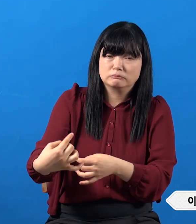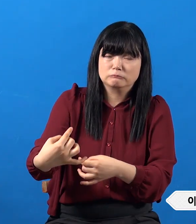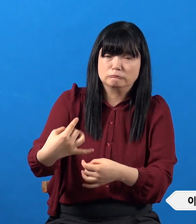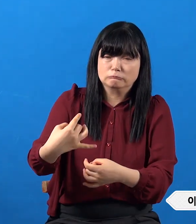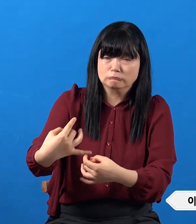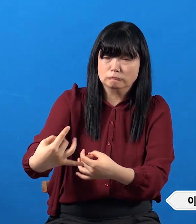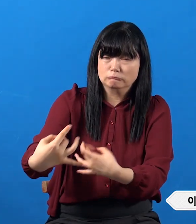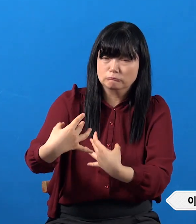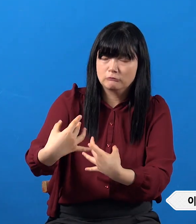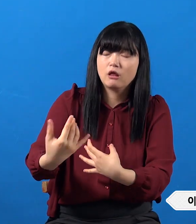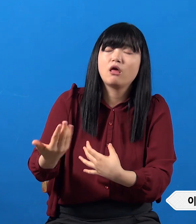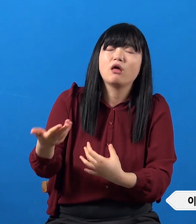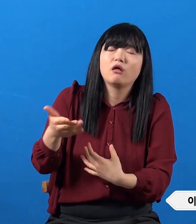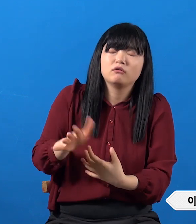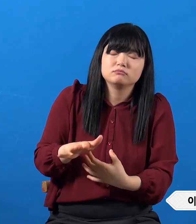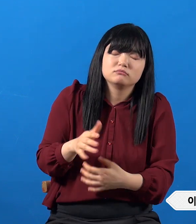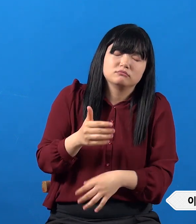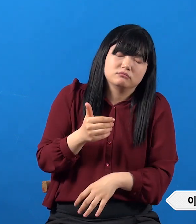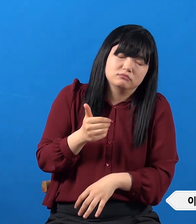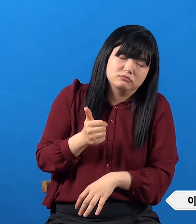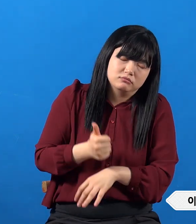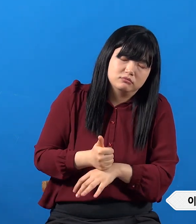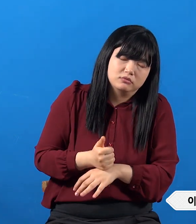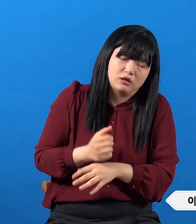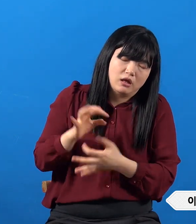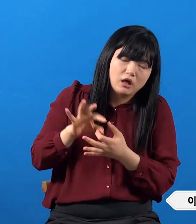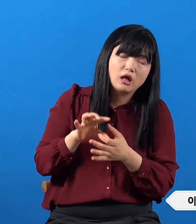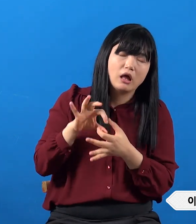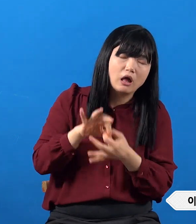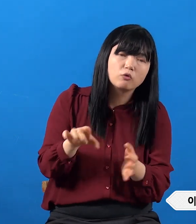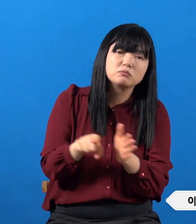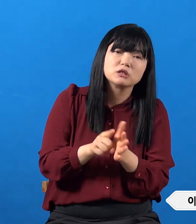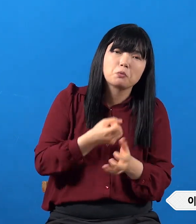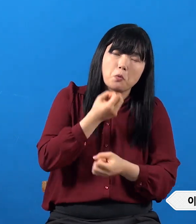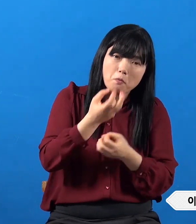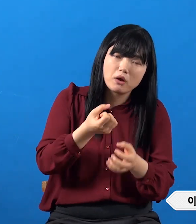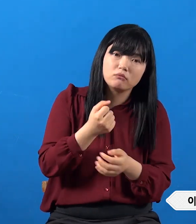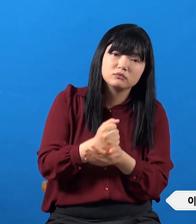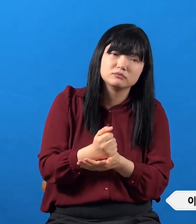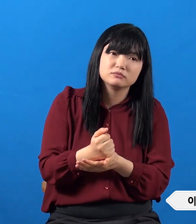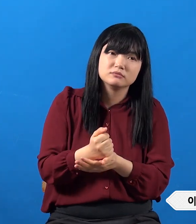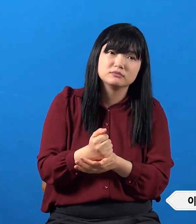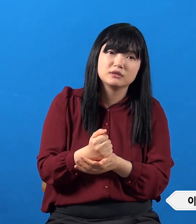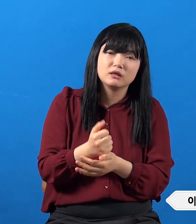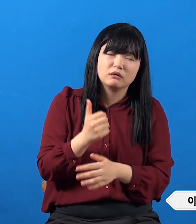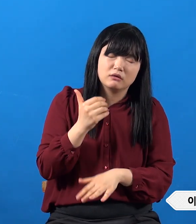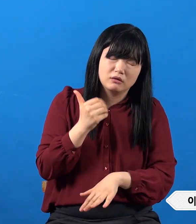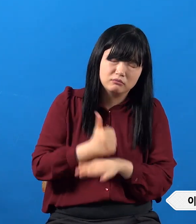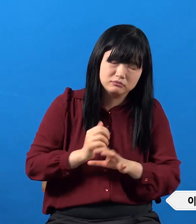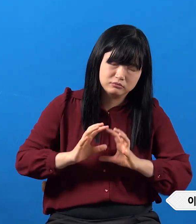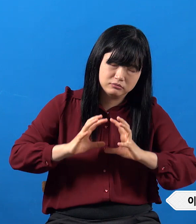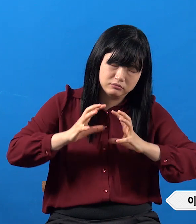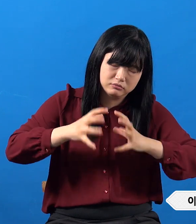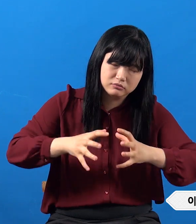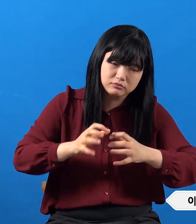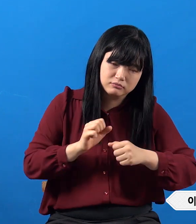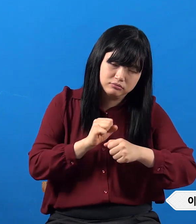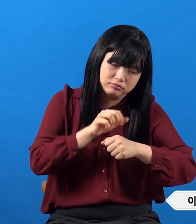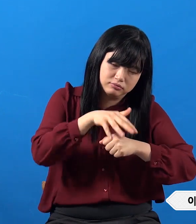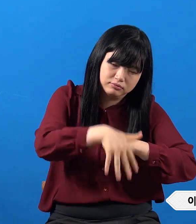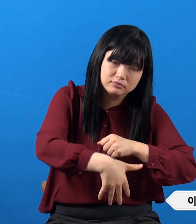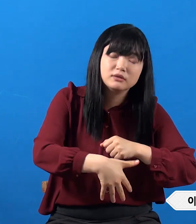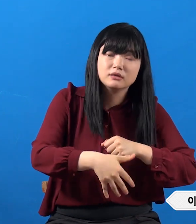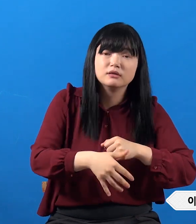이 노래로 자기의 신앙을 고백합니다. 근데 이것은 삽시간에 전 세계에 퍼져요. 이 순교의